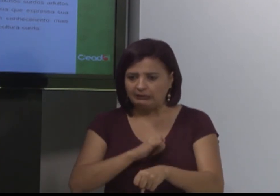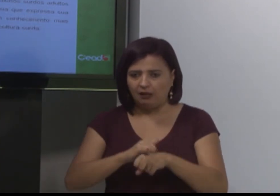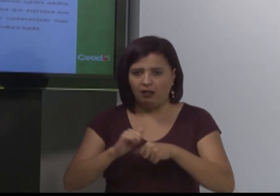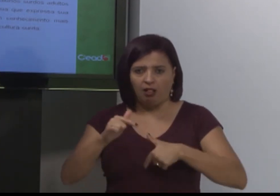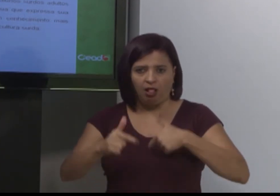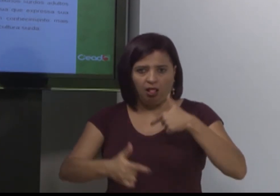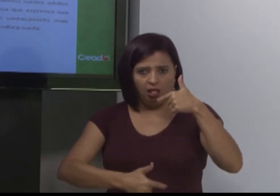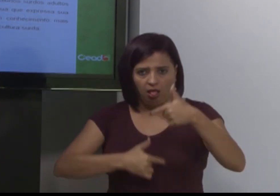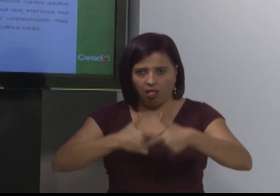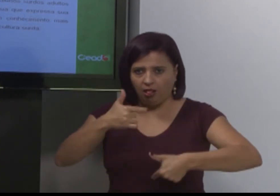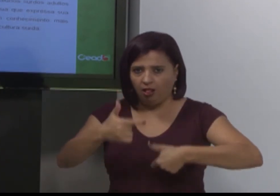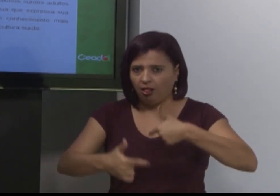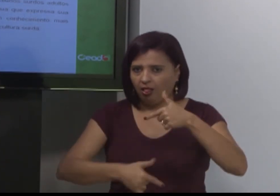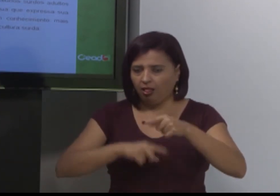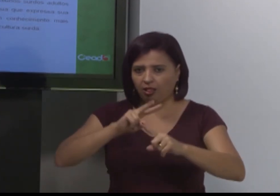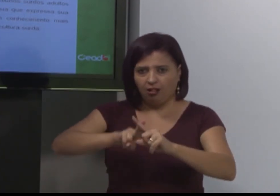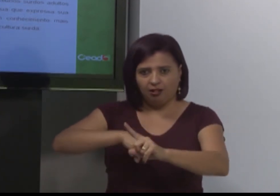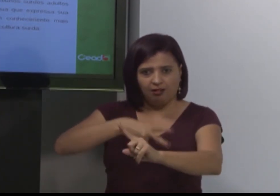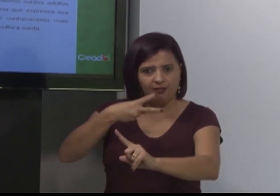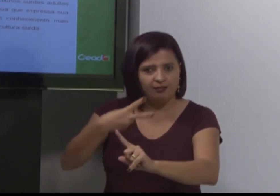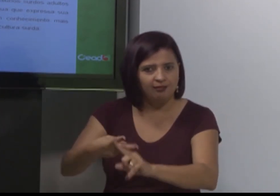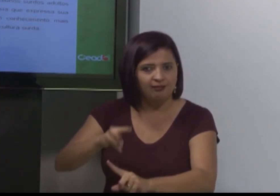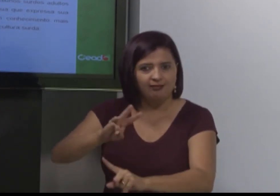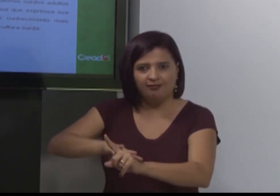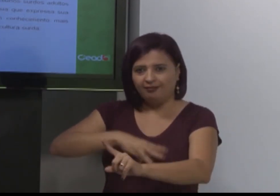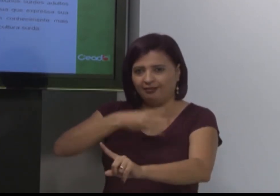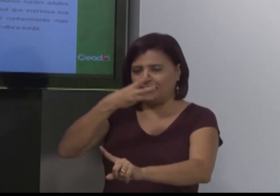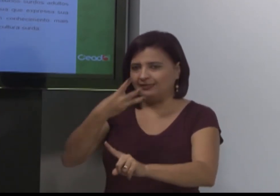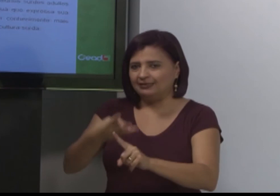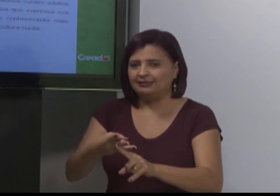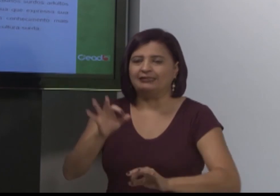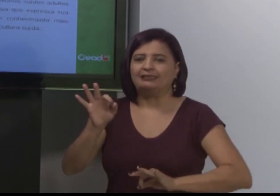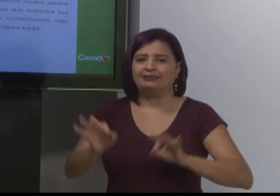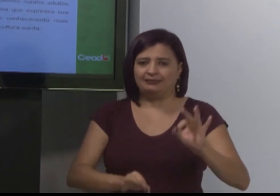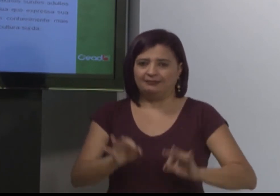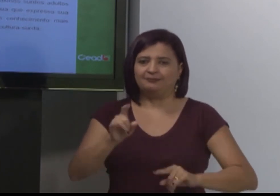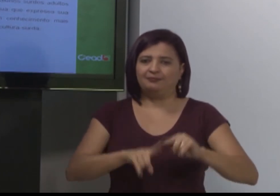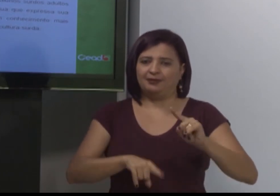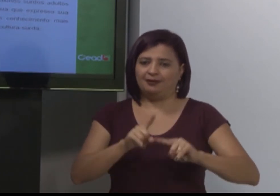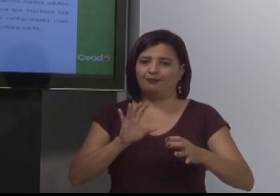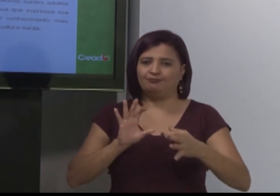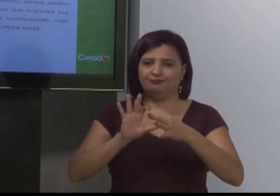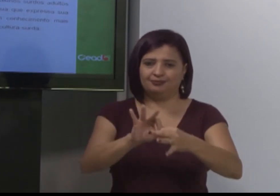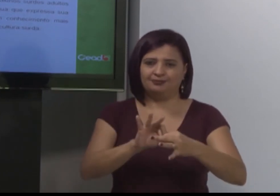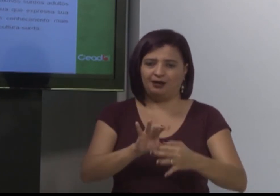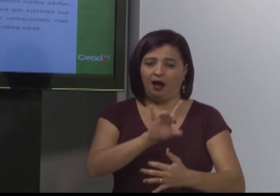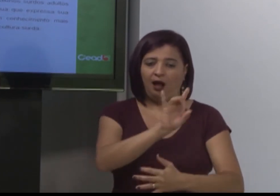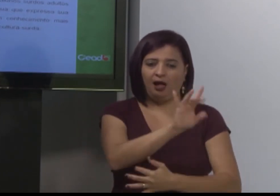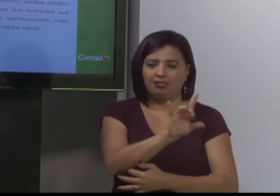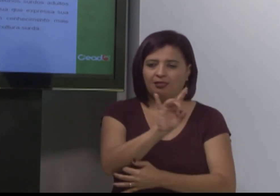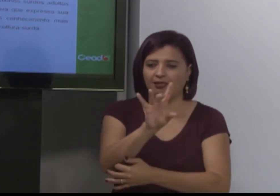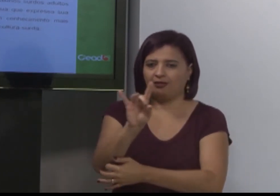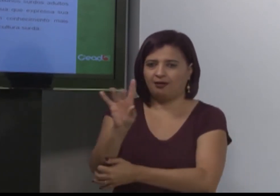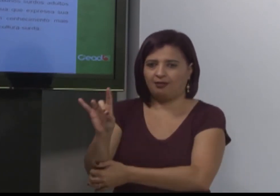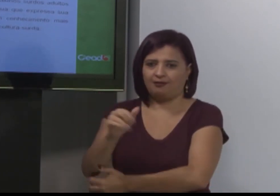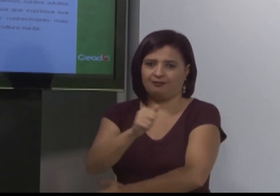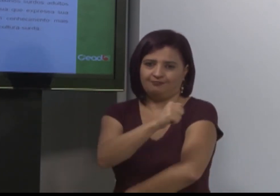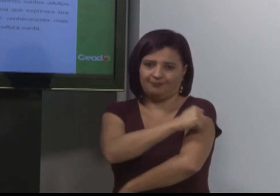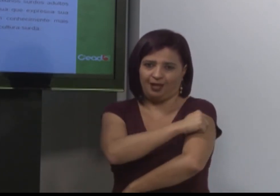professor de Libras, ele precisa ter estratégias, desenvolver um trabalho muito árduo,